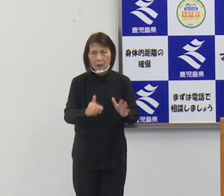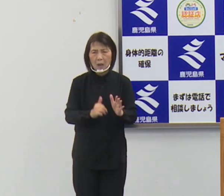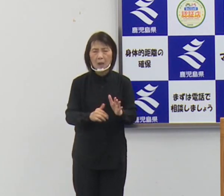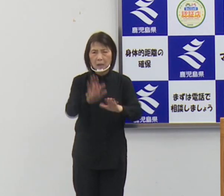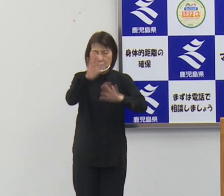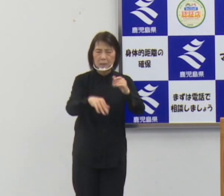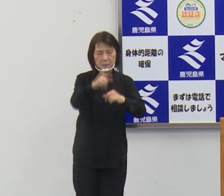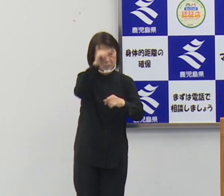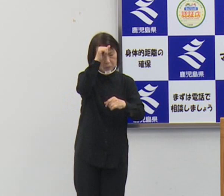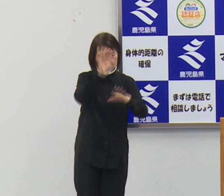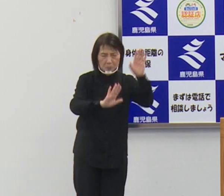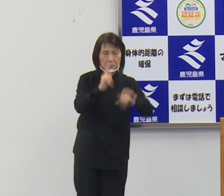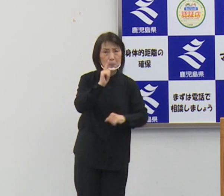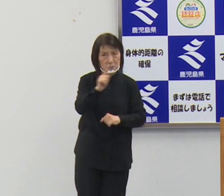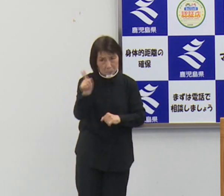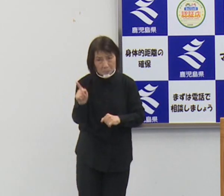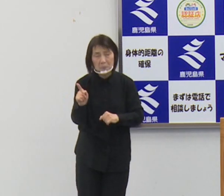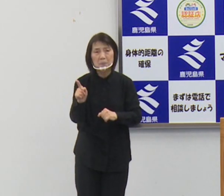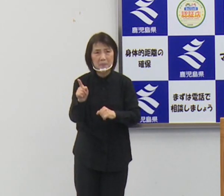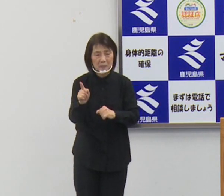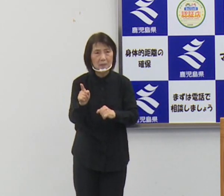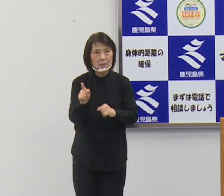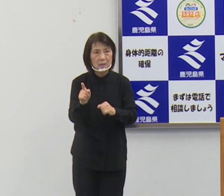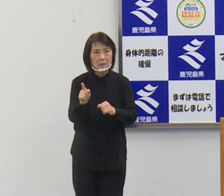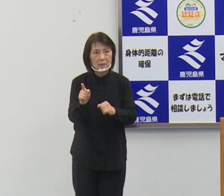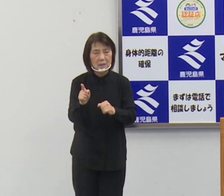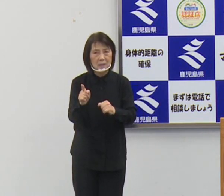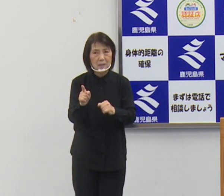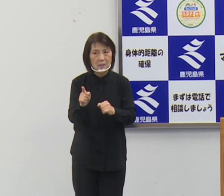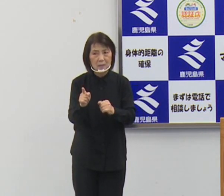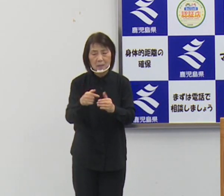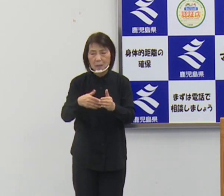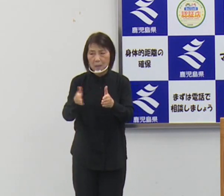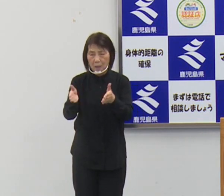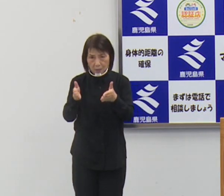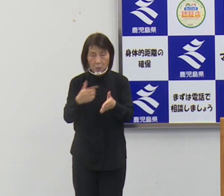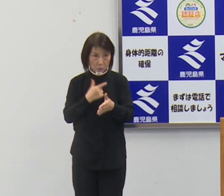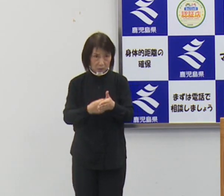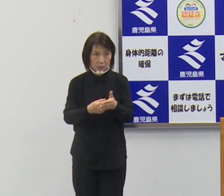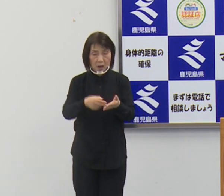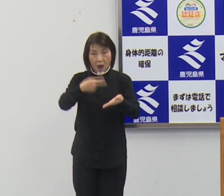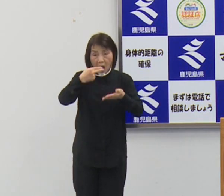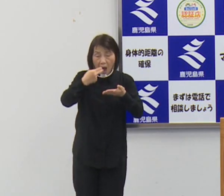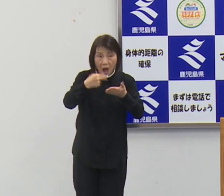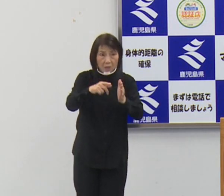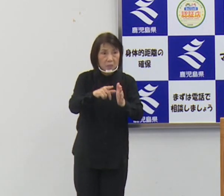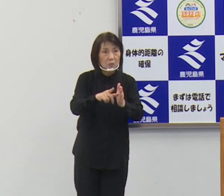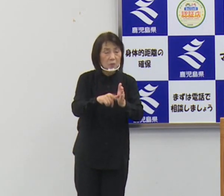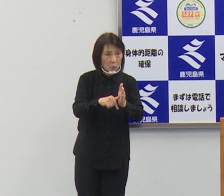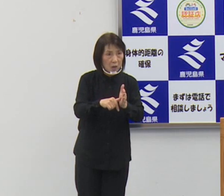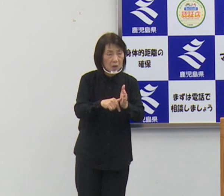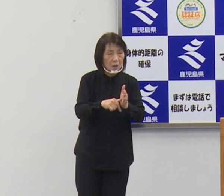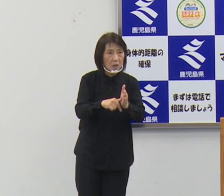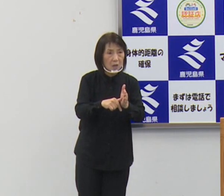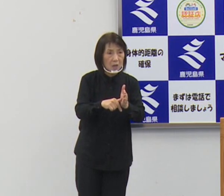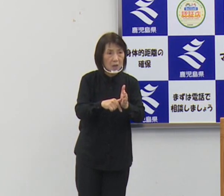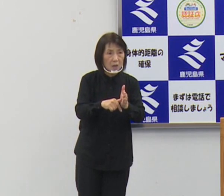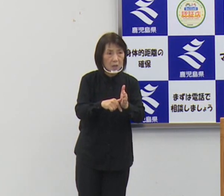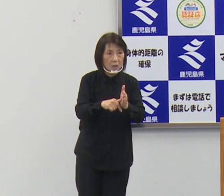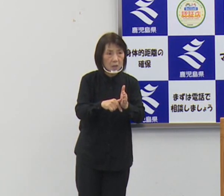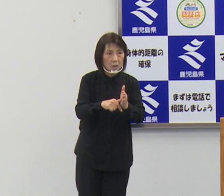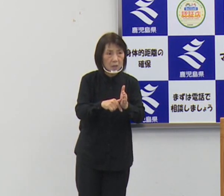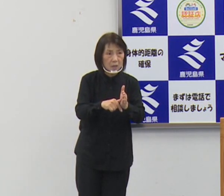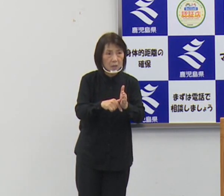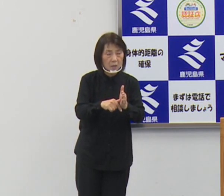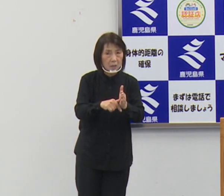ら独自の判断をしてきておりますが、その会食とか の、 その人数とか時間とかそういうことについては、そういう科学的